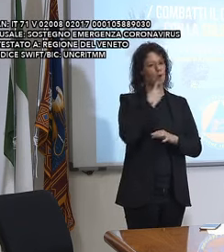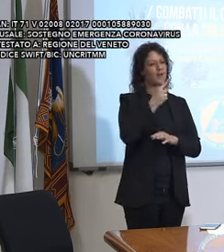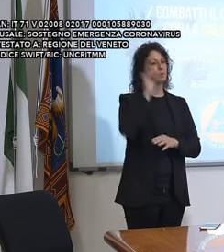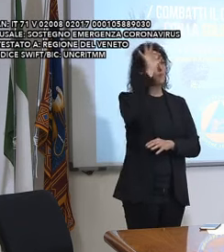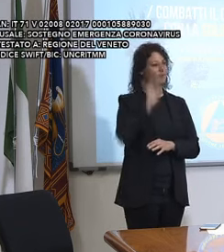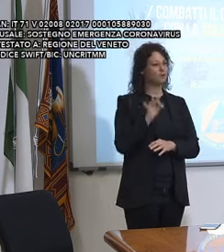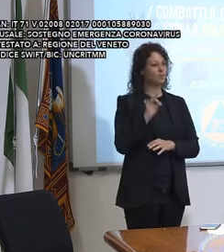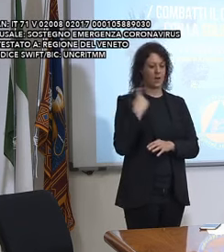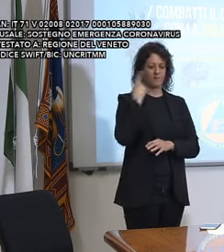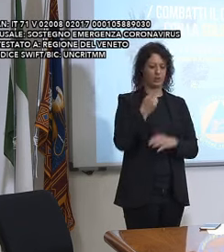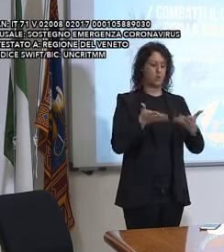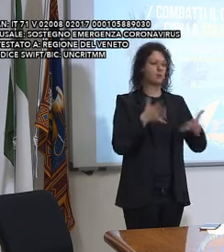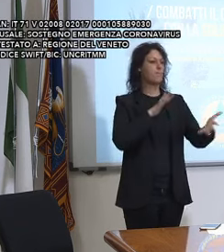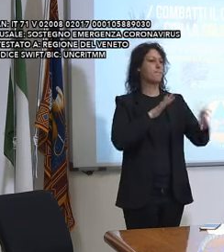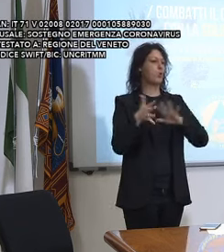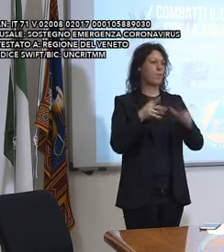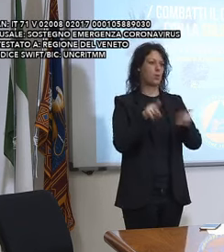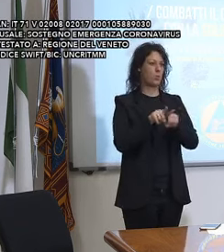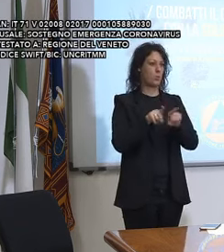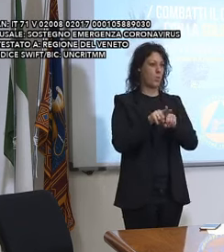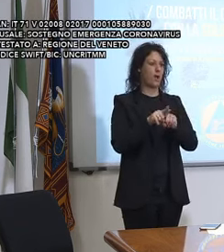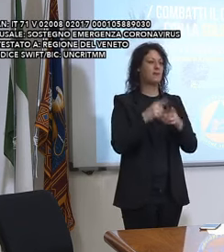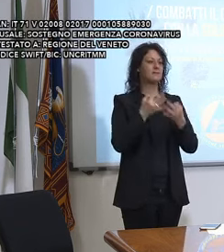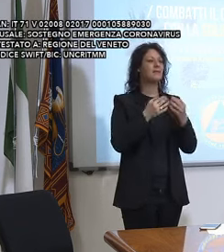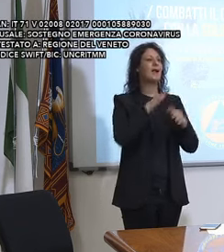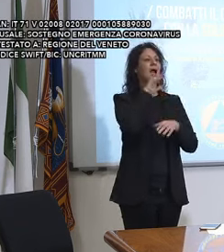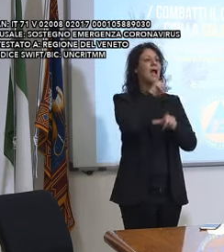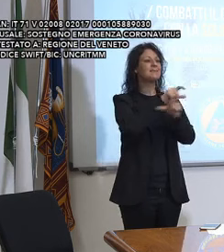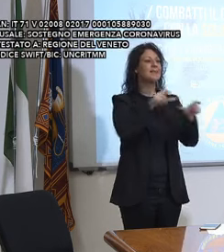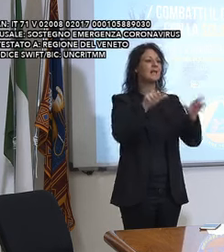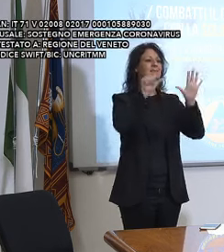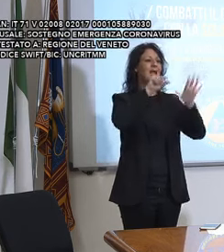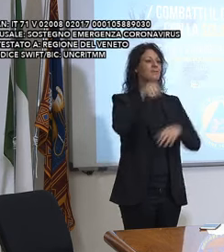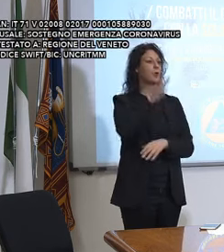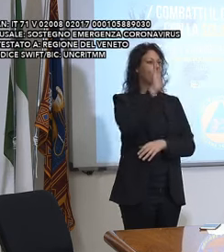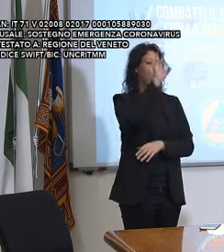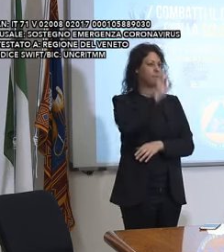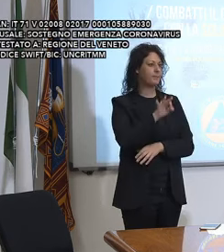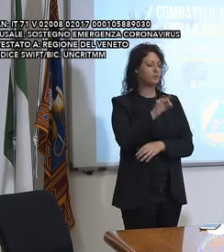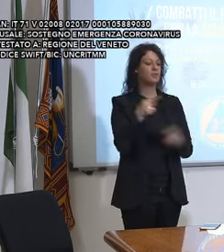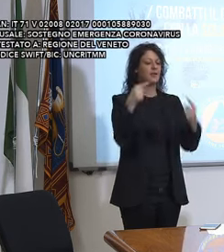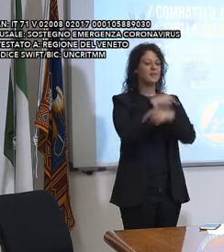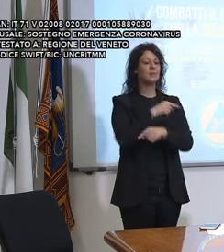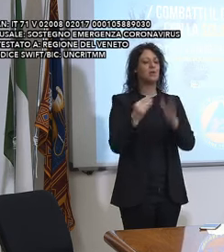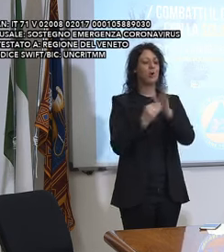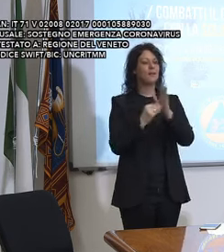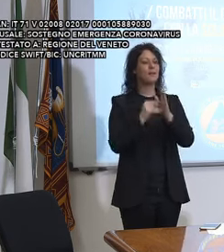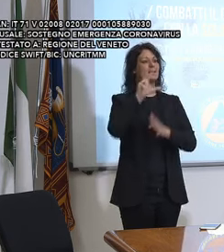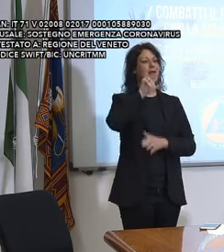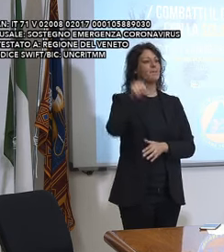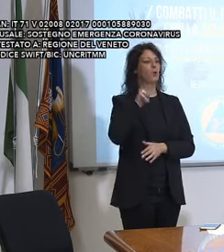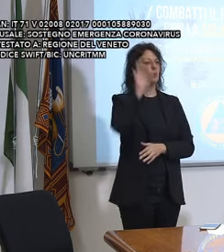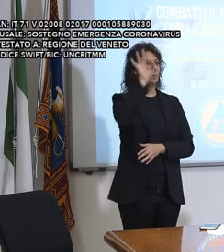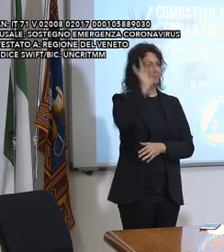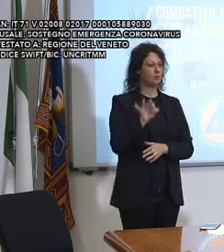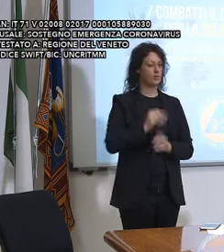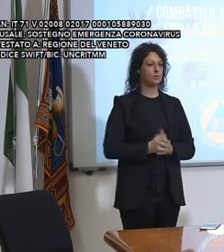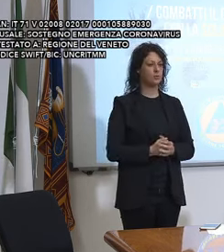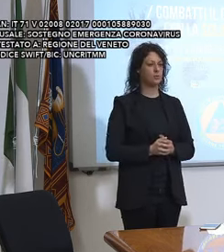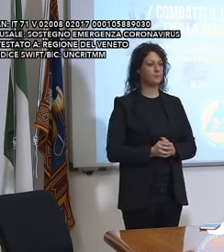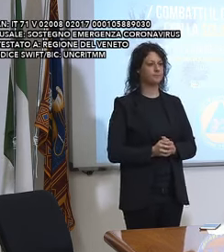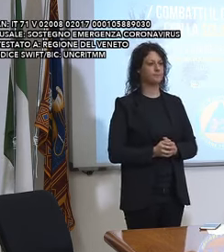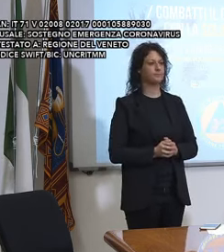uguali, più o meno si sono attestate, quindi un 6,4 per quanto riguarda gli ospiti e un 3,2 per quanto riguarda gli operatori.